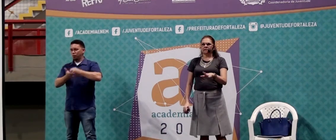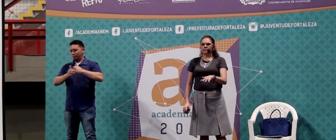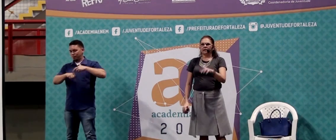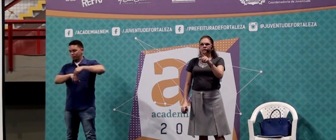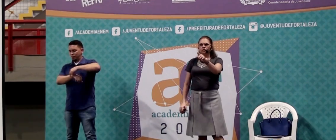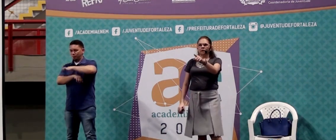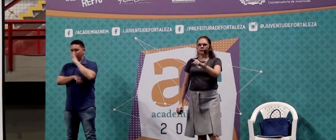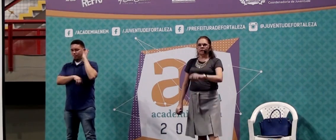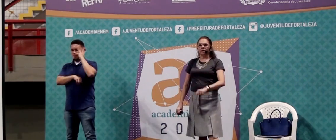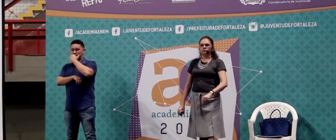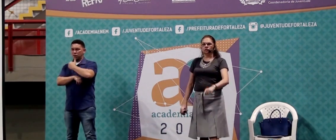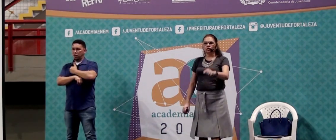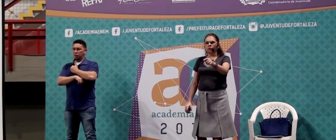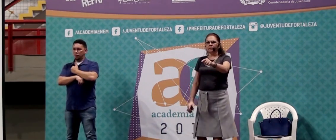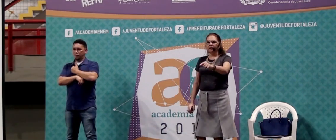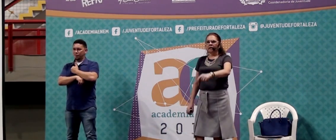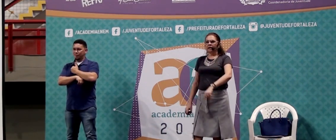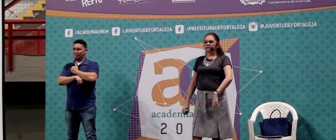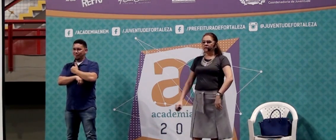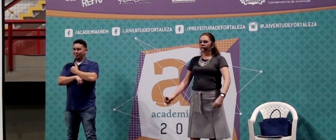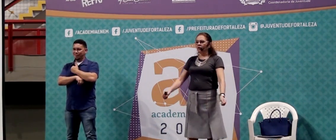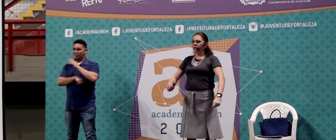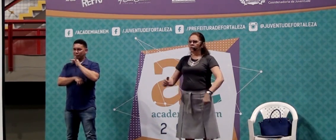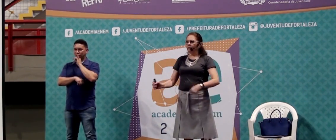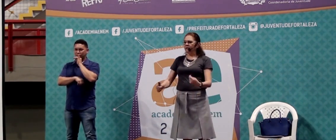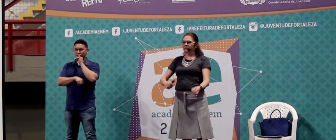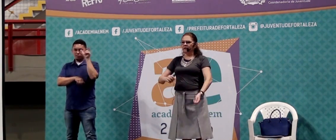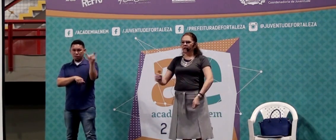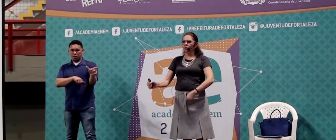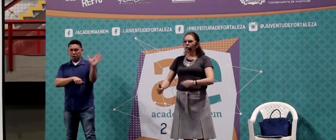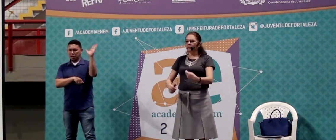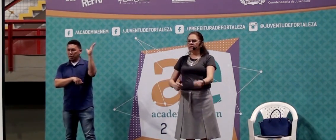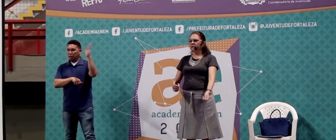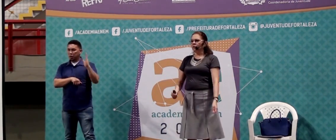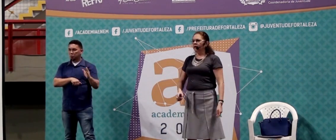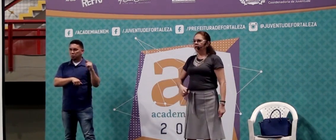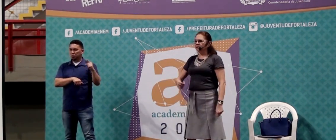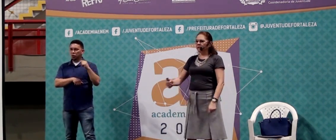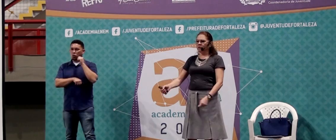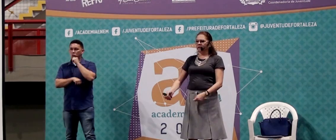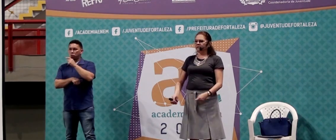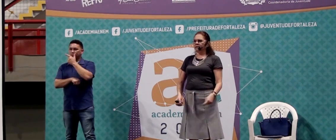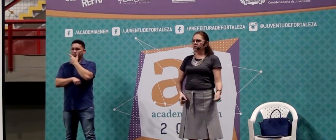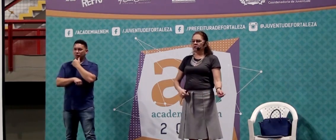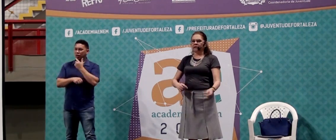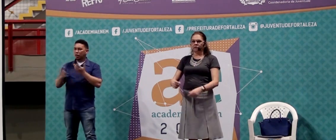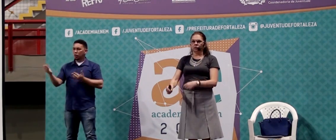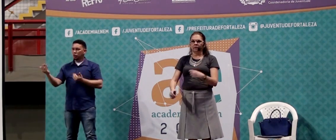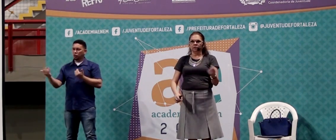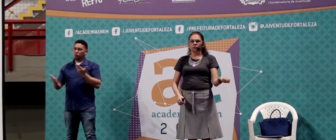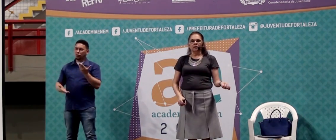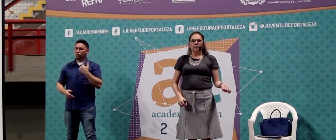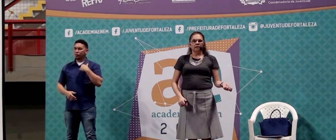Enem quer saber sua opinião sobre essa forma do brasileiro, homens e mulheres e adolescentes estarem tomando